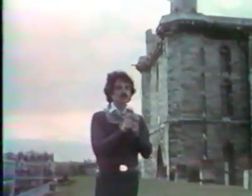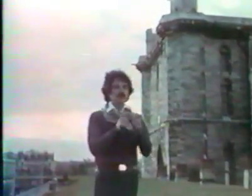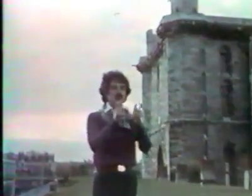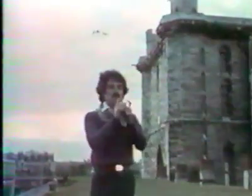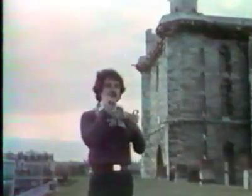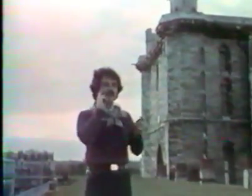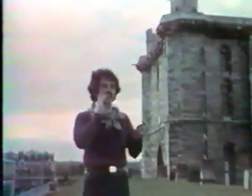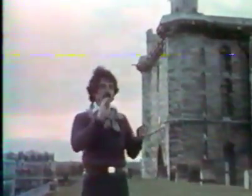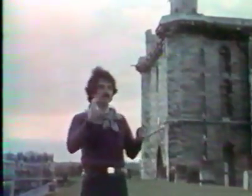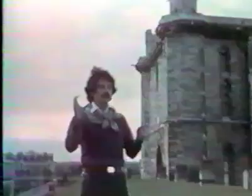Voici la tour du château de Vincennes,